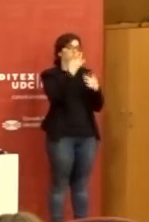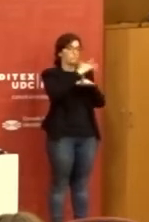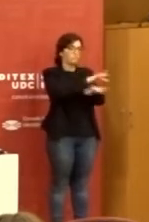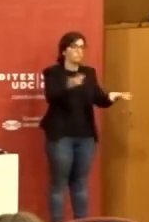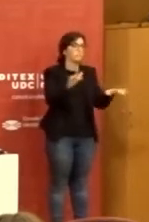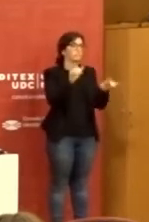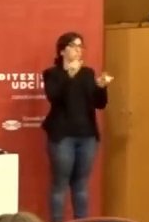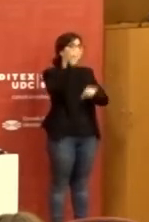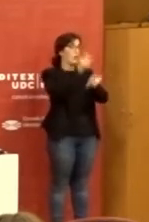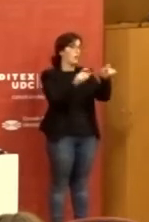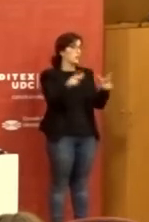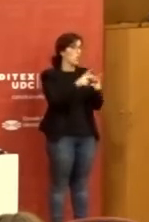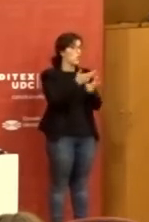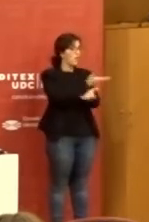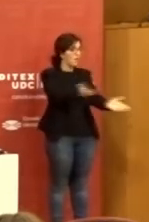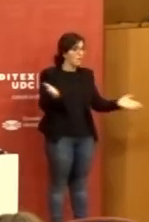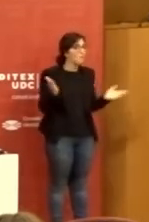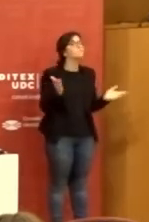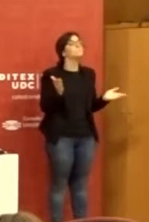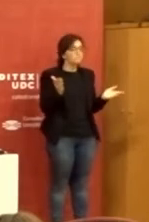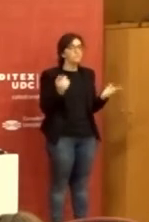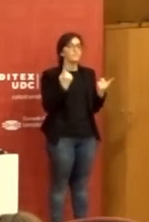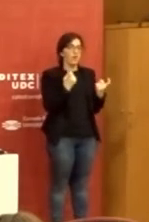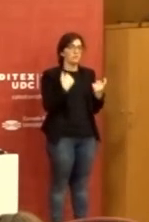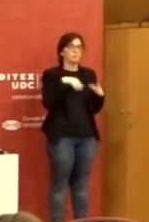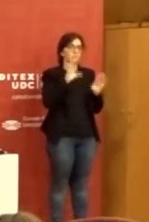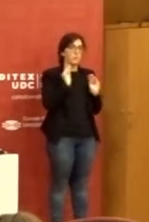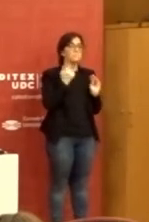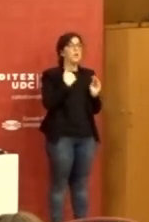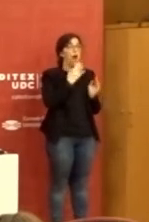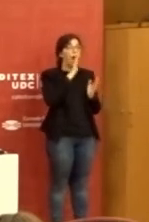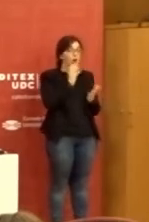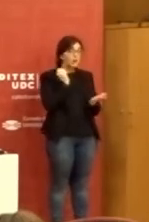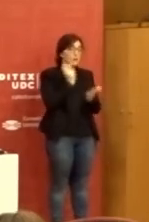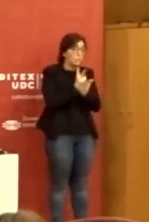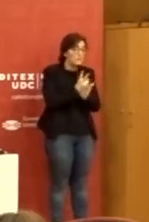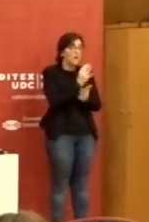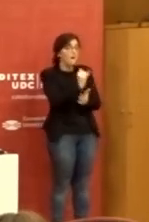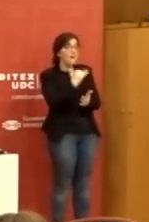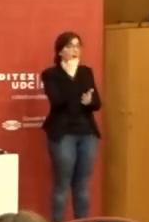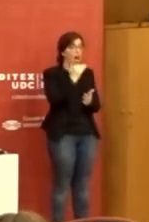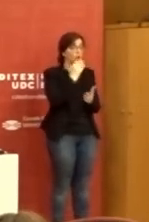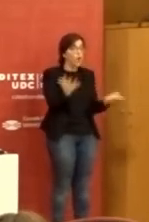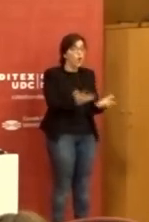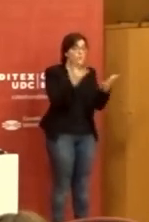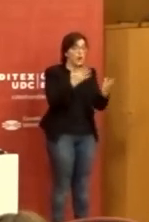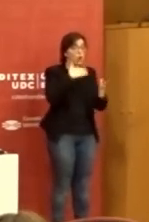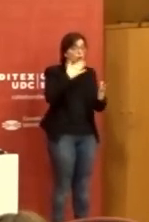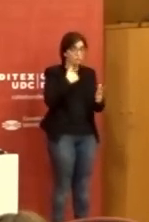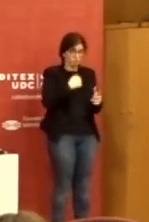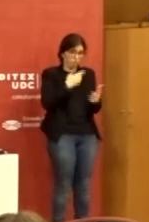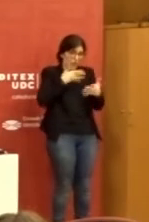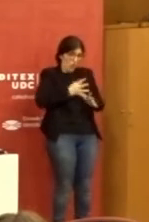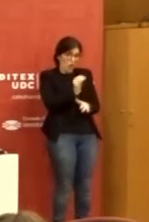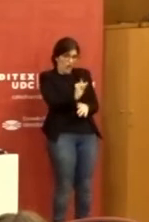mayor, lo entiendo, ya lo habéis comentado, pero bueno, hay iniciativas en ese sentido, se está trabajando en fomentar eso en los colegios, porque yo veo en los colegios por mis hijos también,